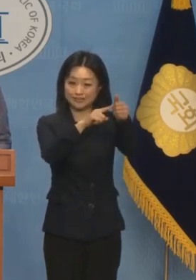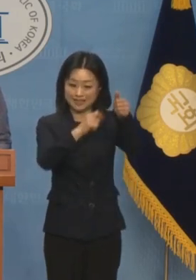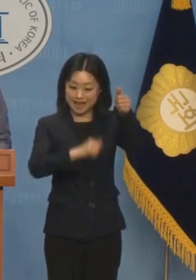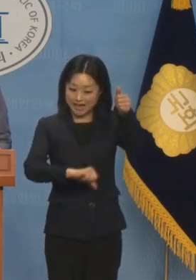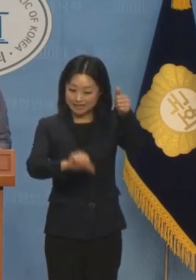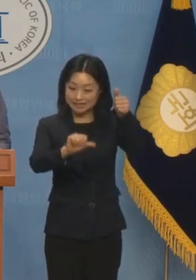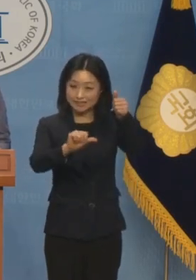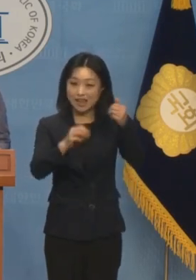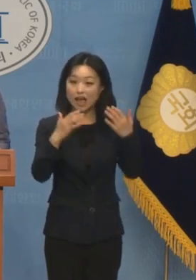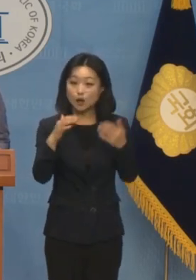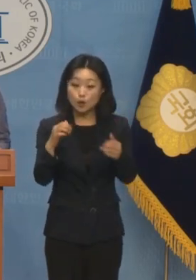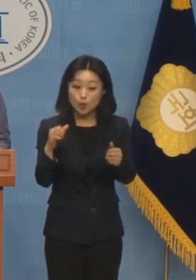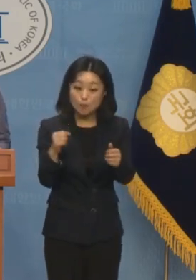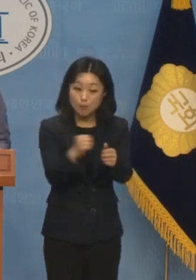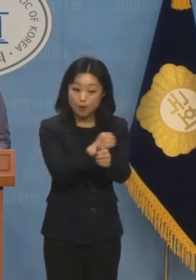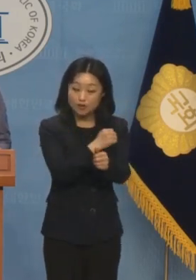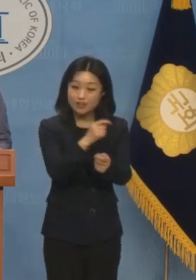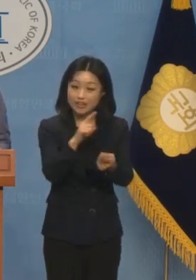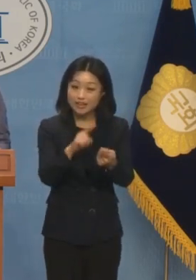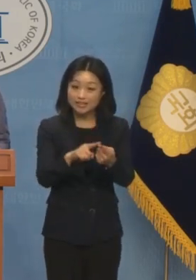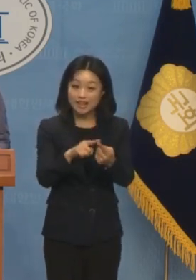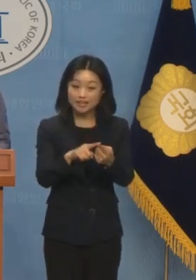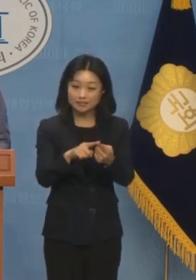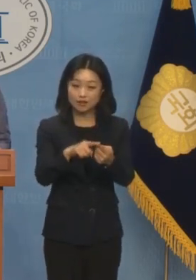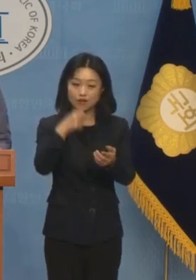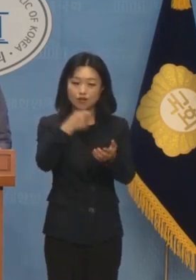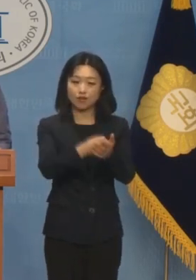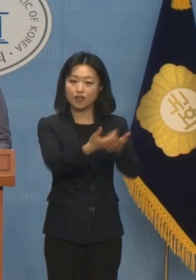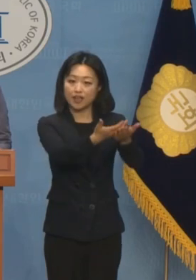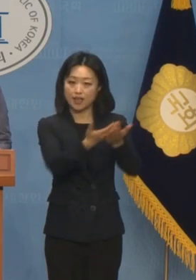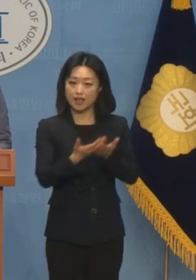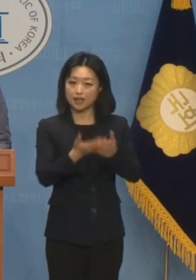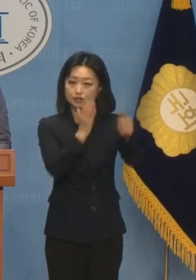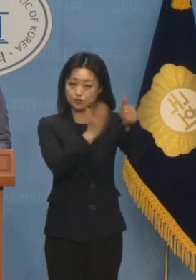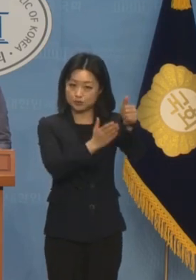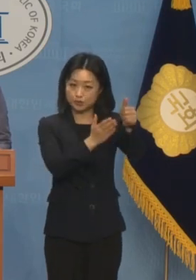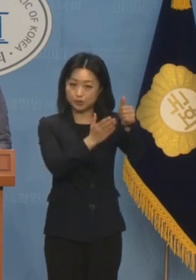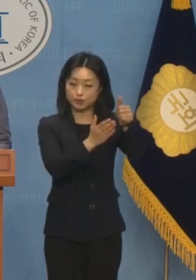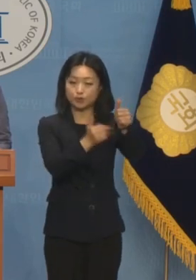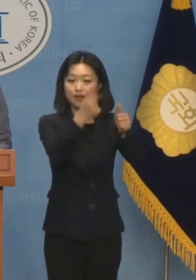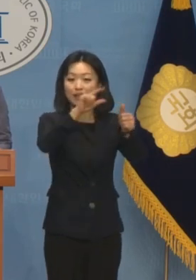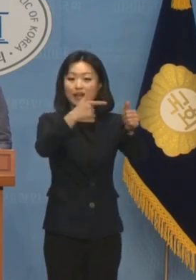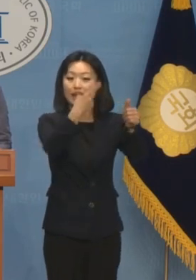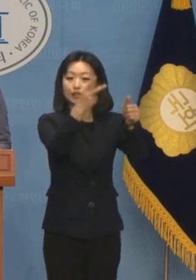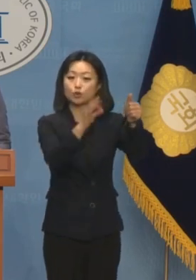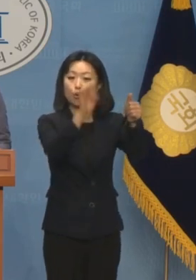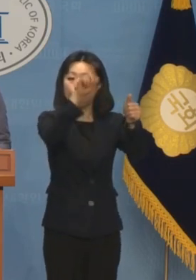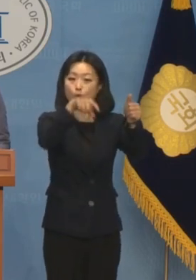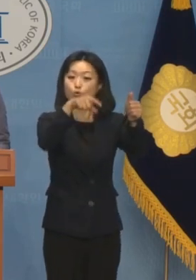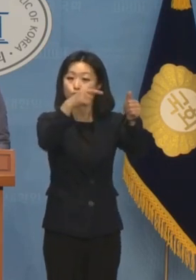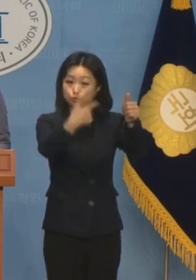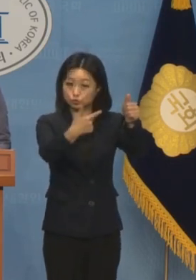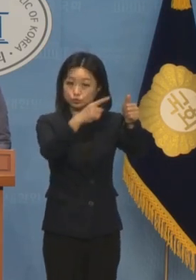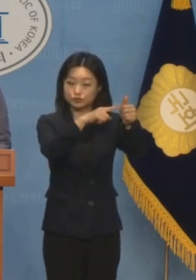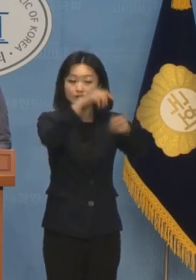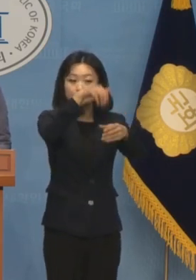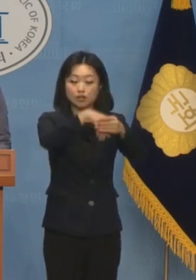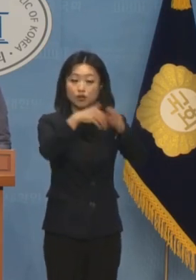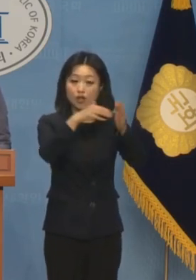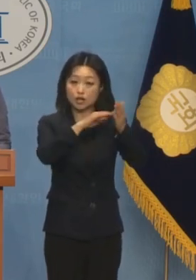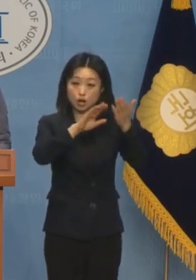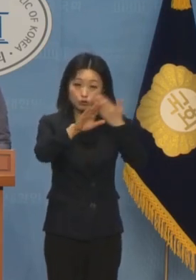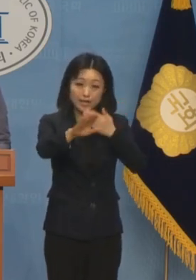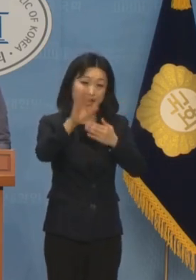대하여 진짜 용기를 내십시오. 한동훈 전 국민의힘 비상대책위원장이 총선 후 열흘